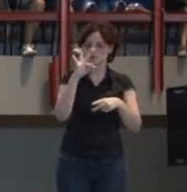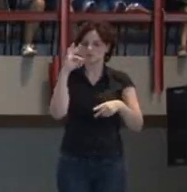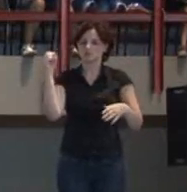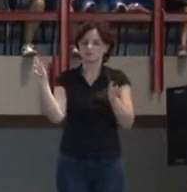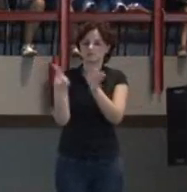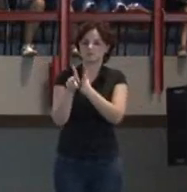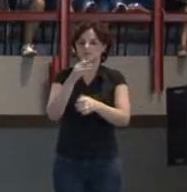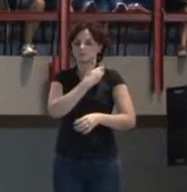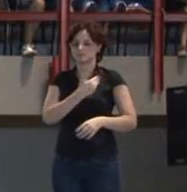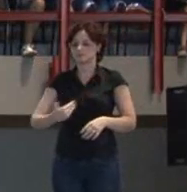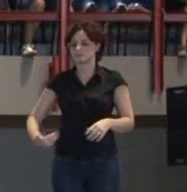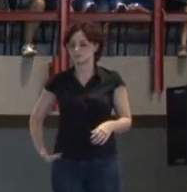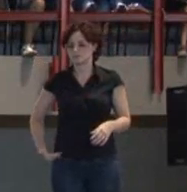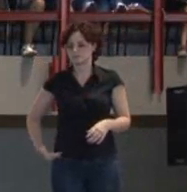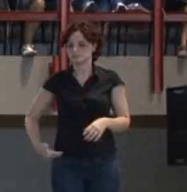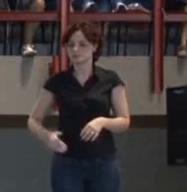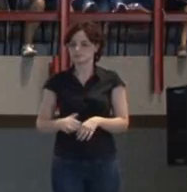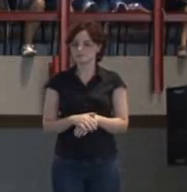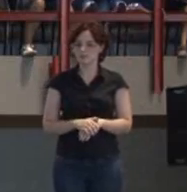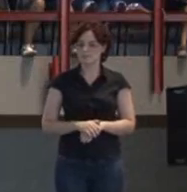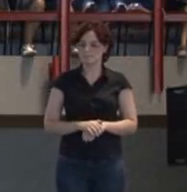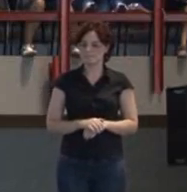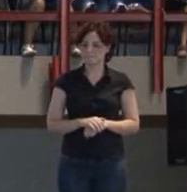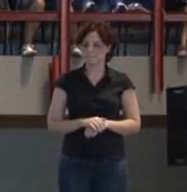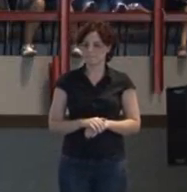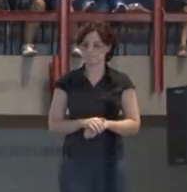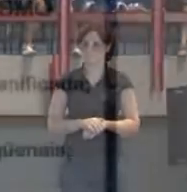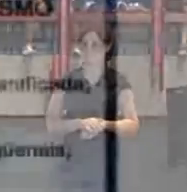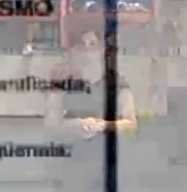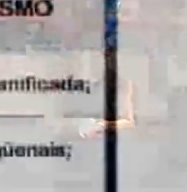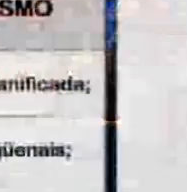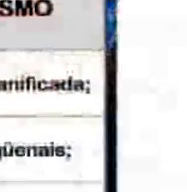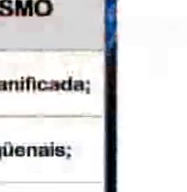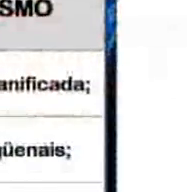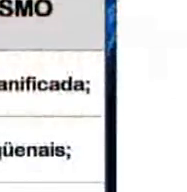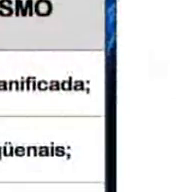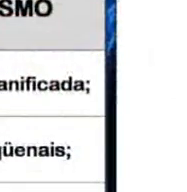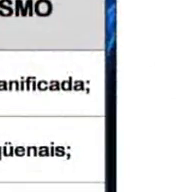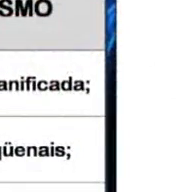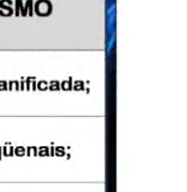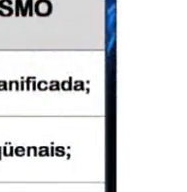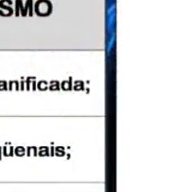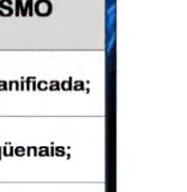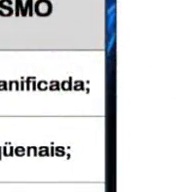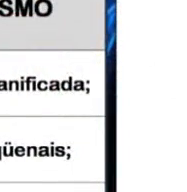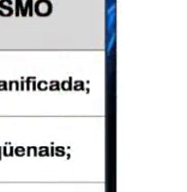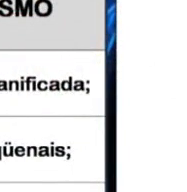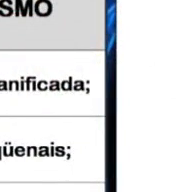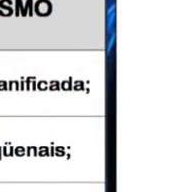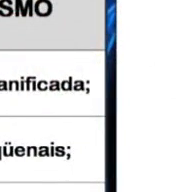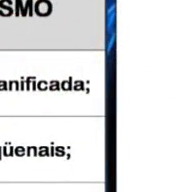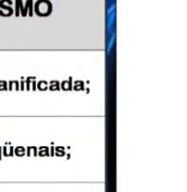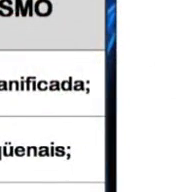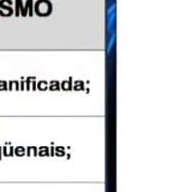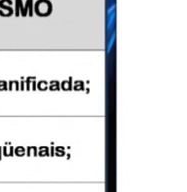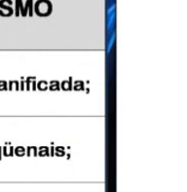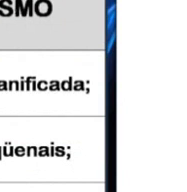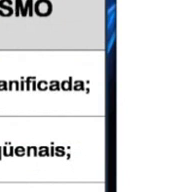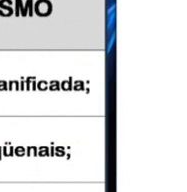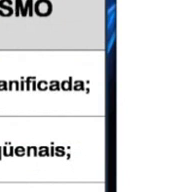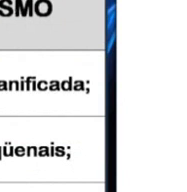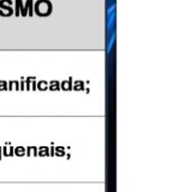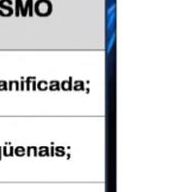pertencia ao estado ao governo certo burguesia e burocracia são nomes